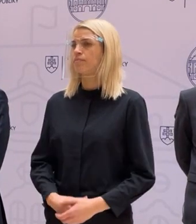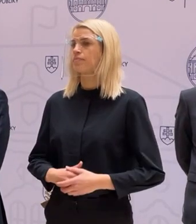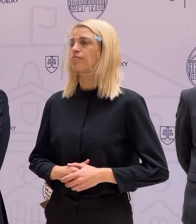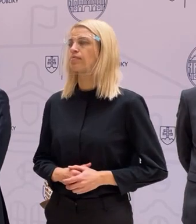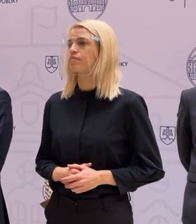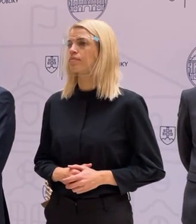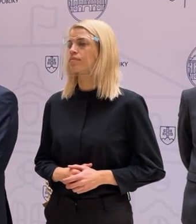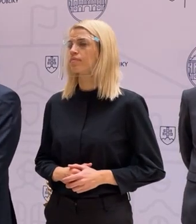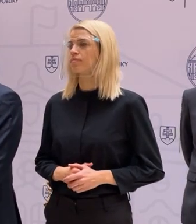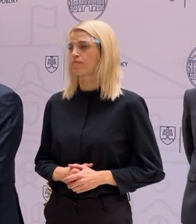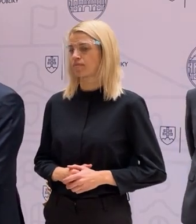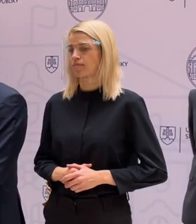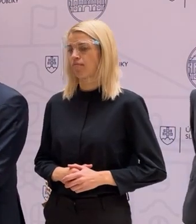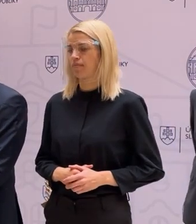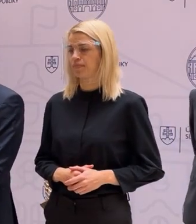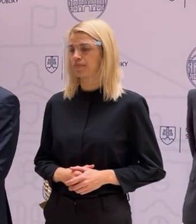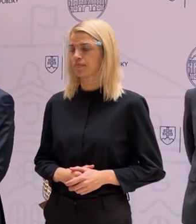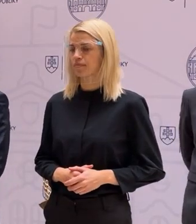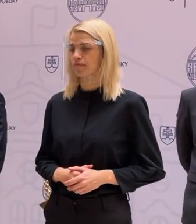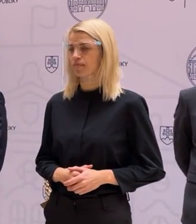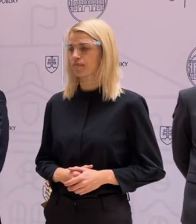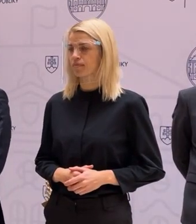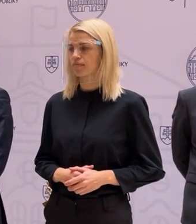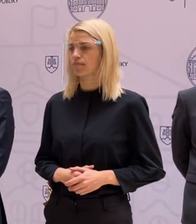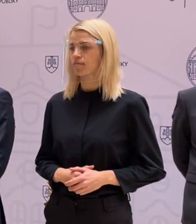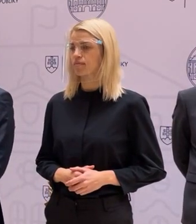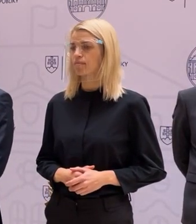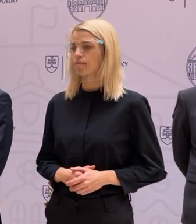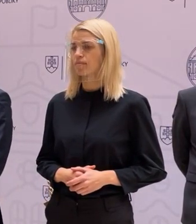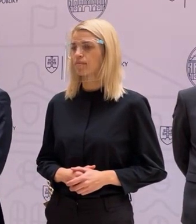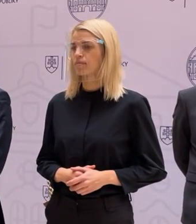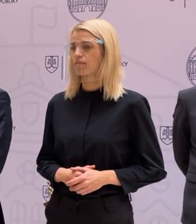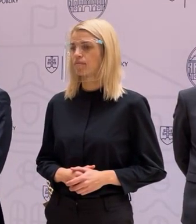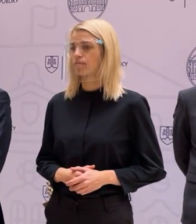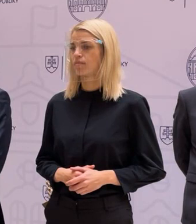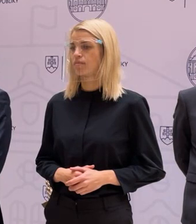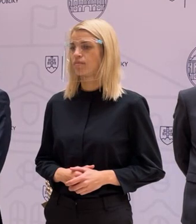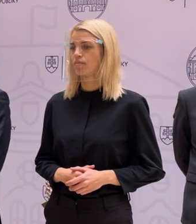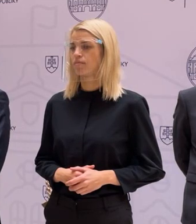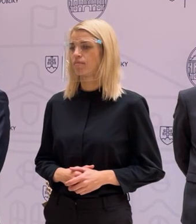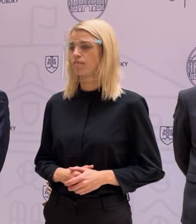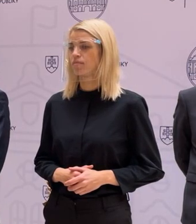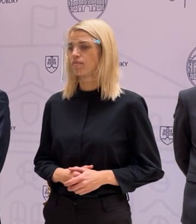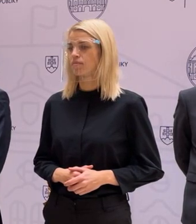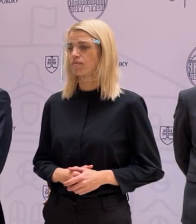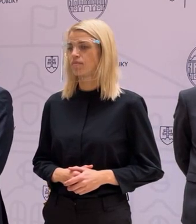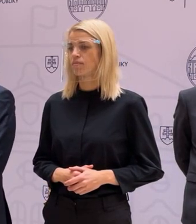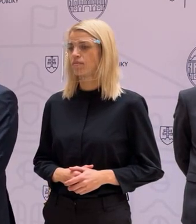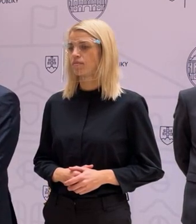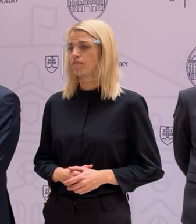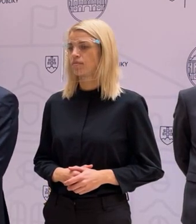Popýtame sa. La máquina autista. Asi popýtame, pozrite ma, hodila. A sa mám